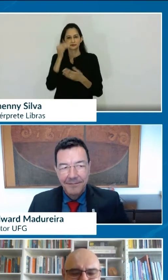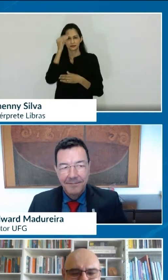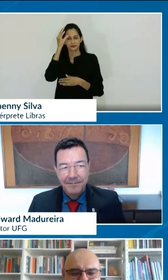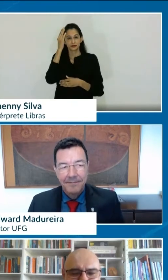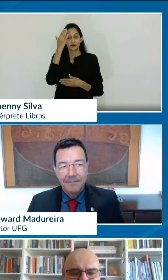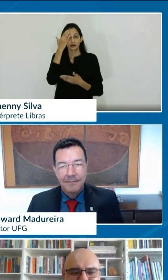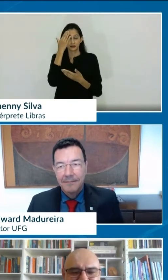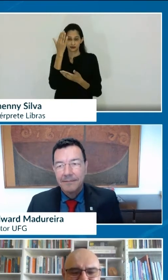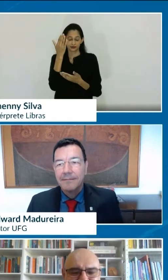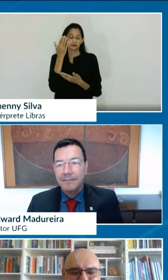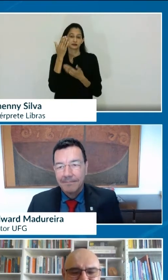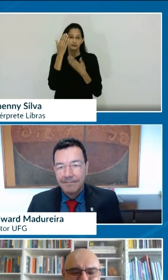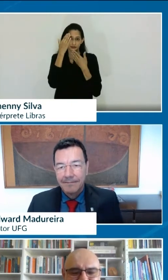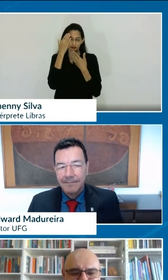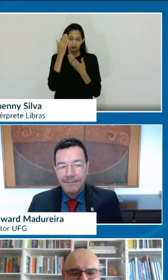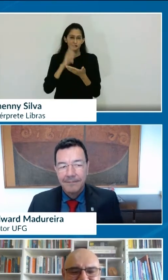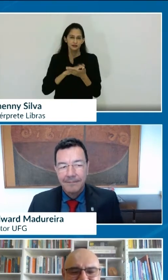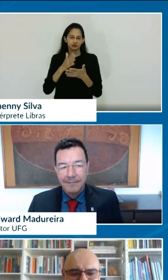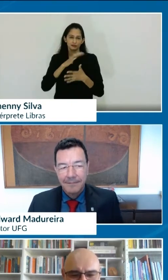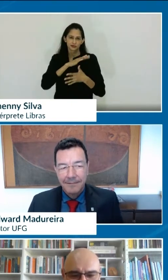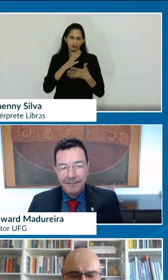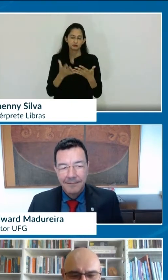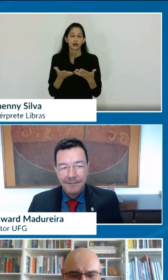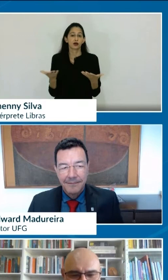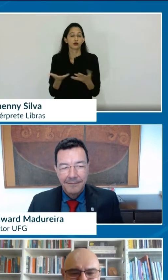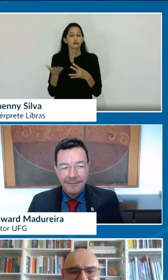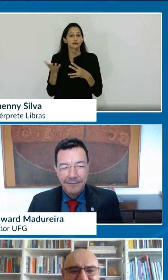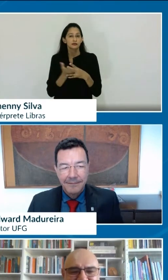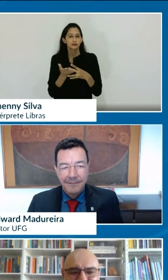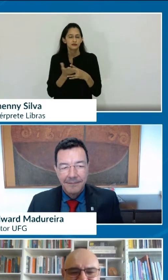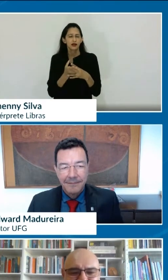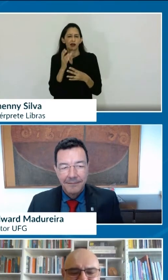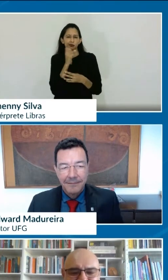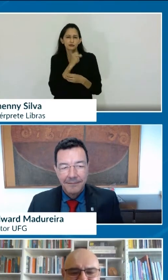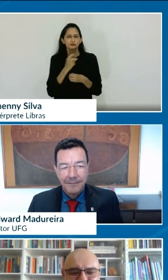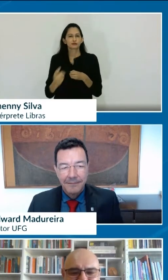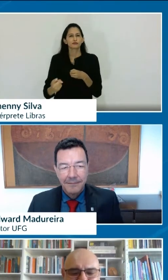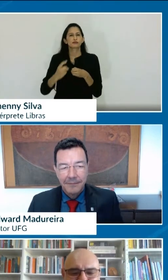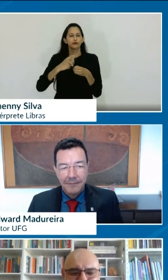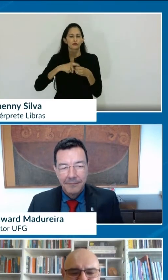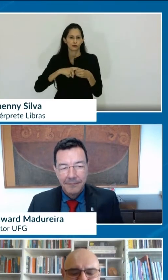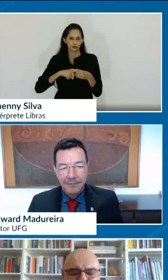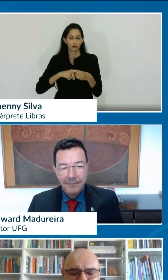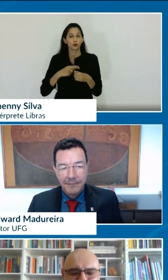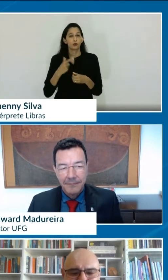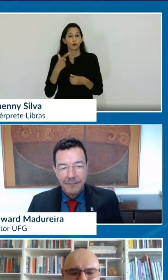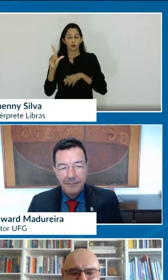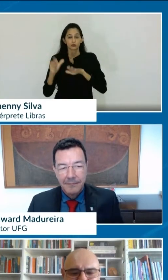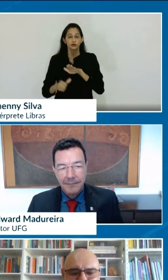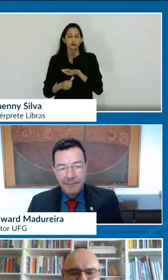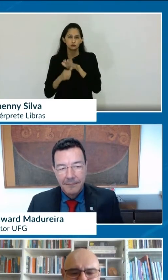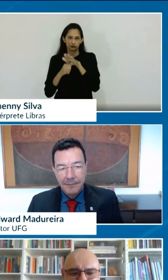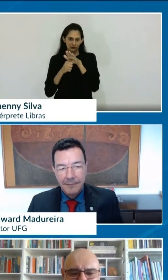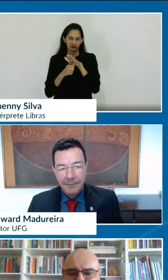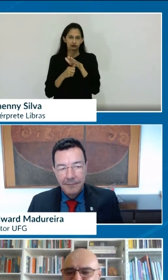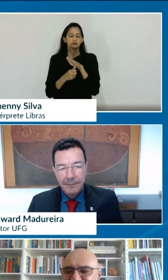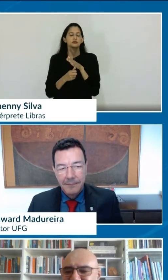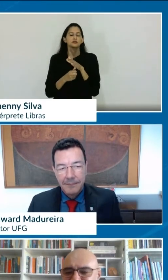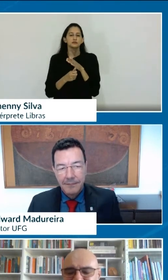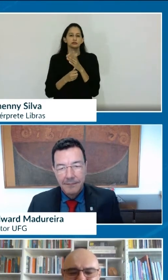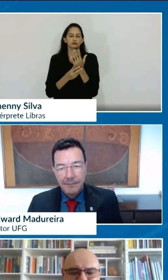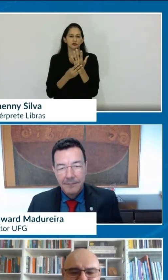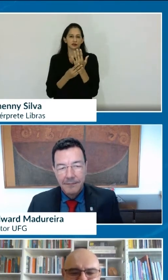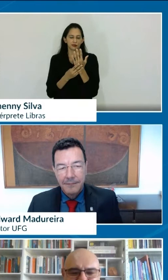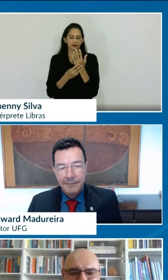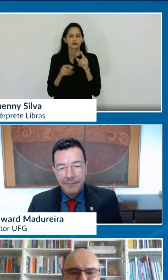Jenny Silva. Nós vamos para um intervalo super rápido. Na volta, conversaremos com os reitores da Universidade Federal de Santa Maria e